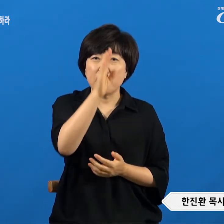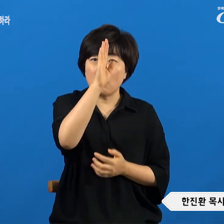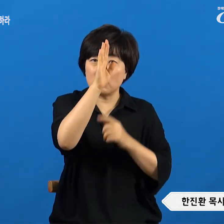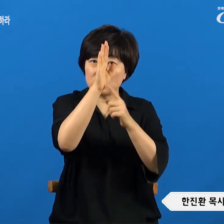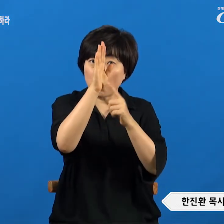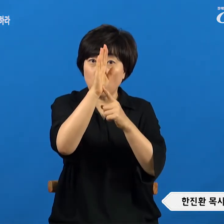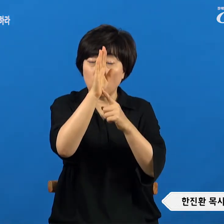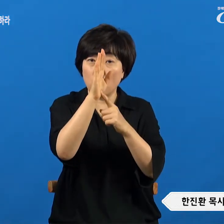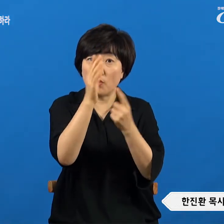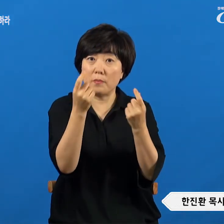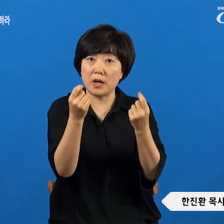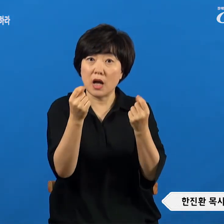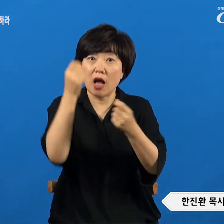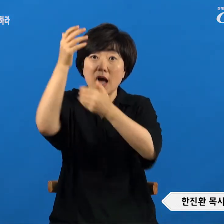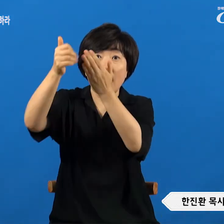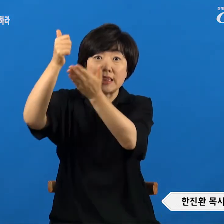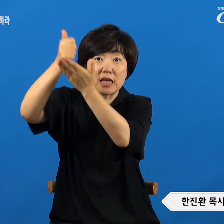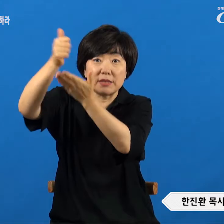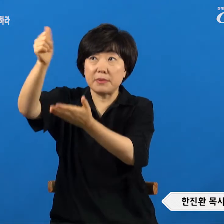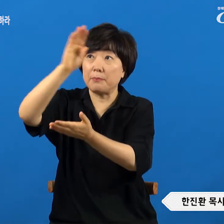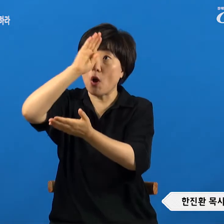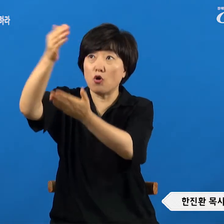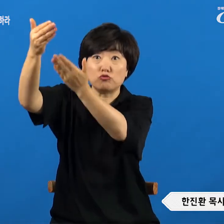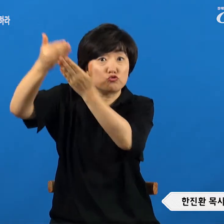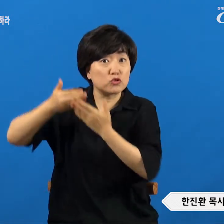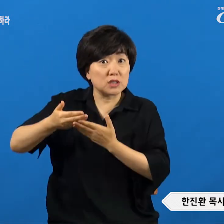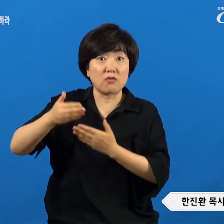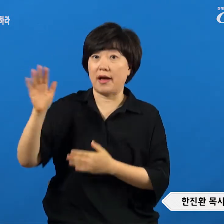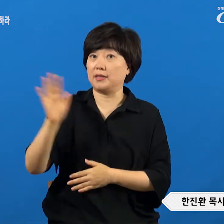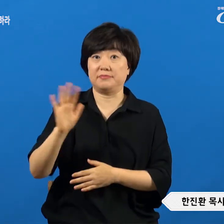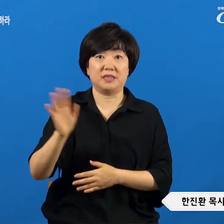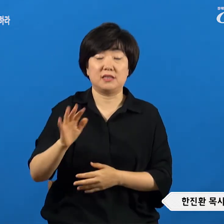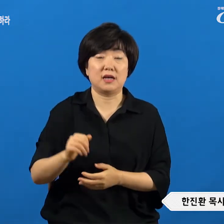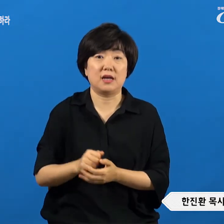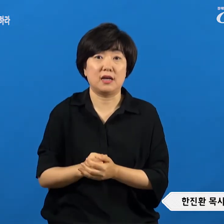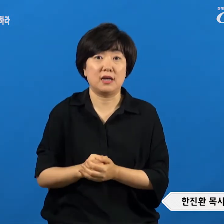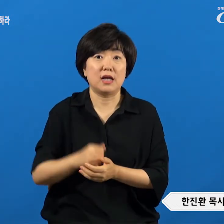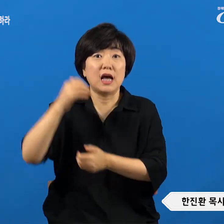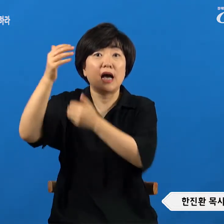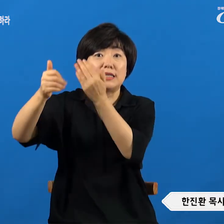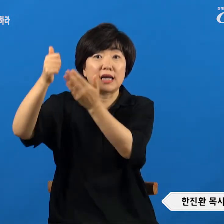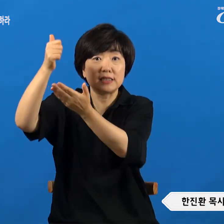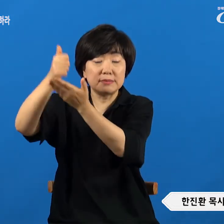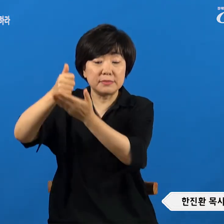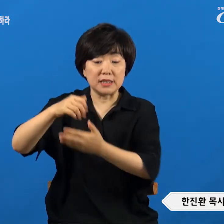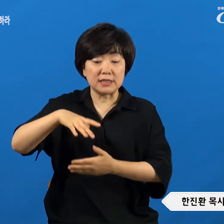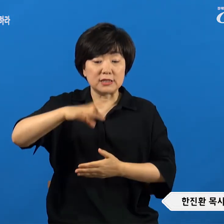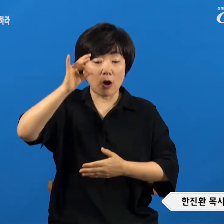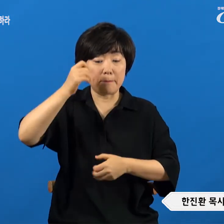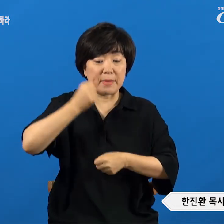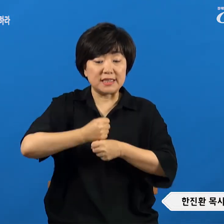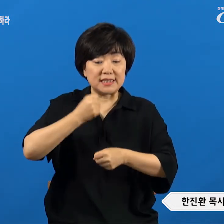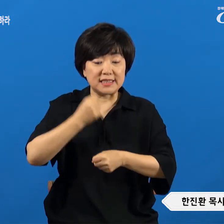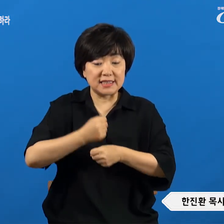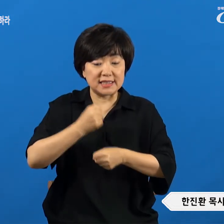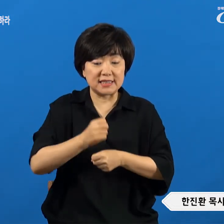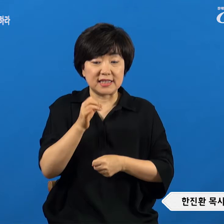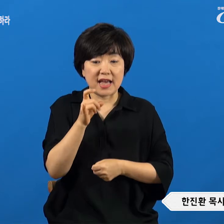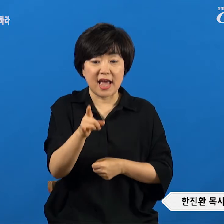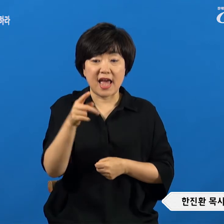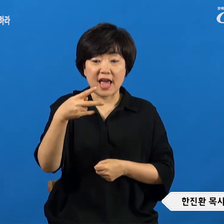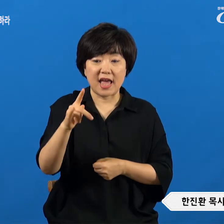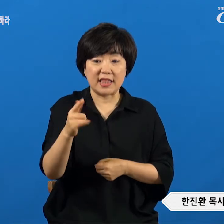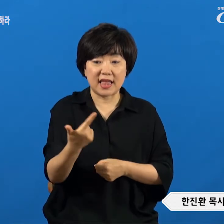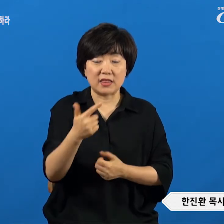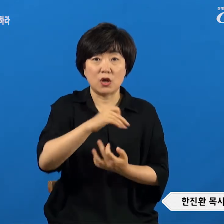병도 여러분, 하나님이 병을 주시는 것이 아닙니다. 하나님이 처음 만드신 에덴 동산에는 아무